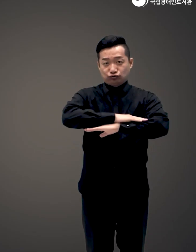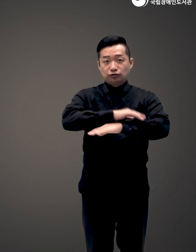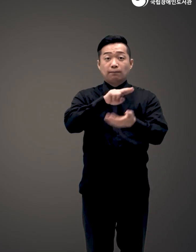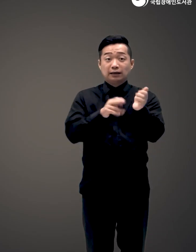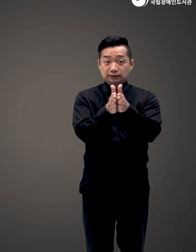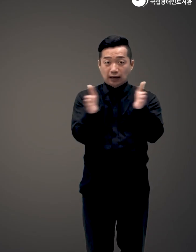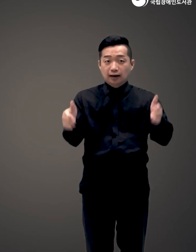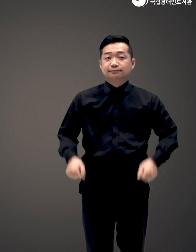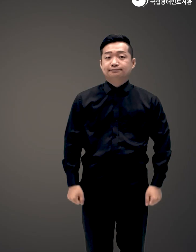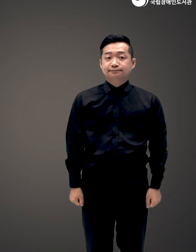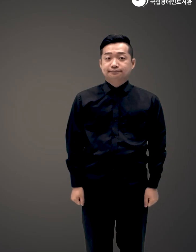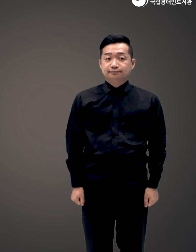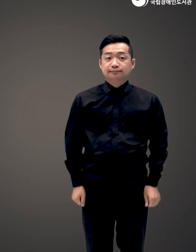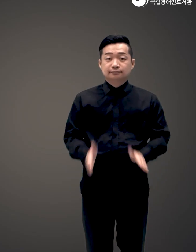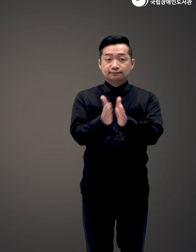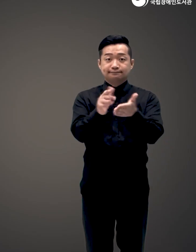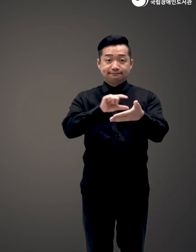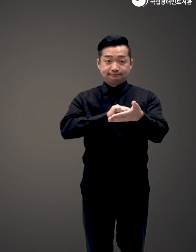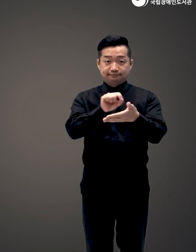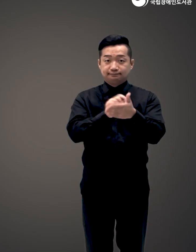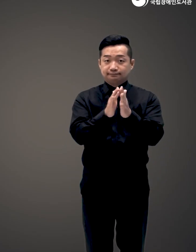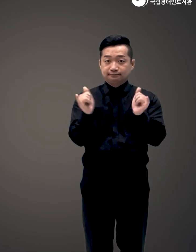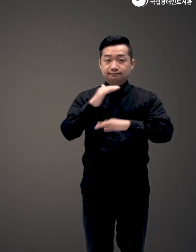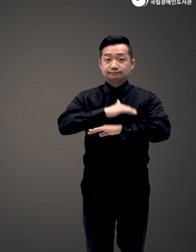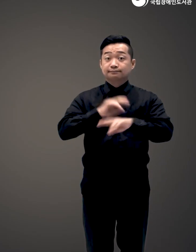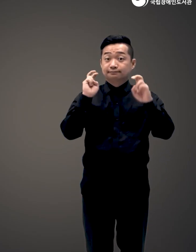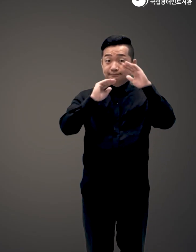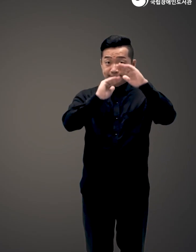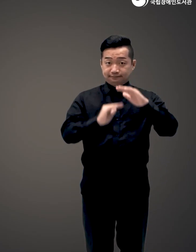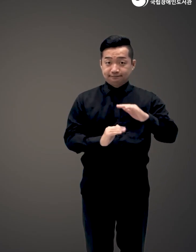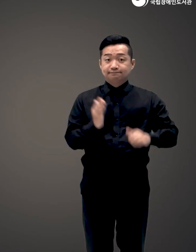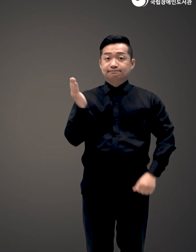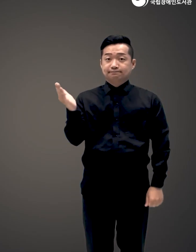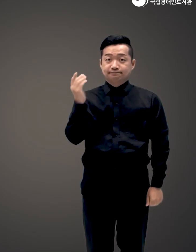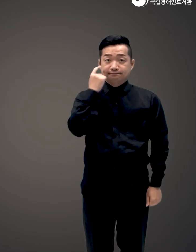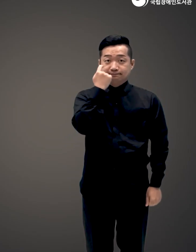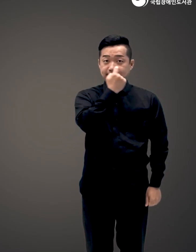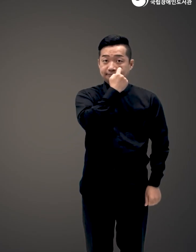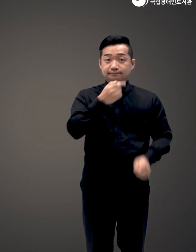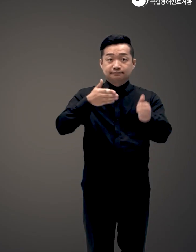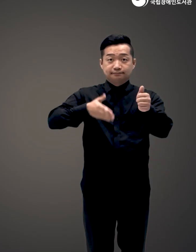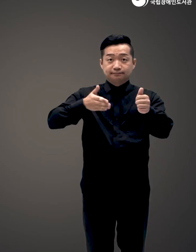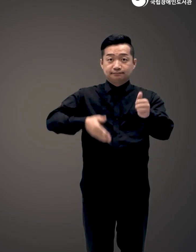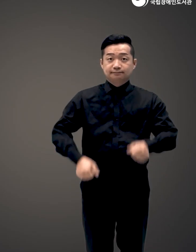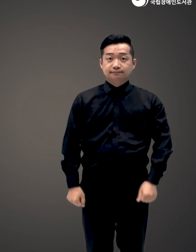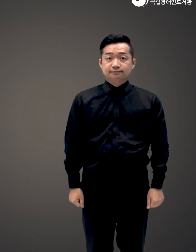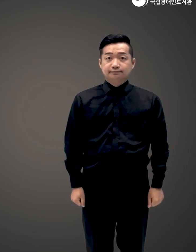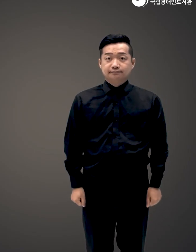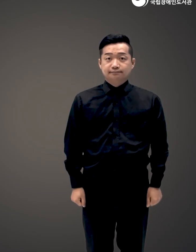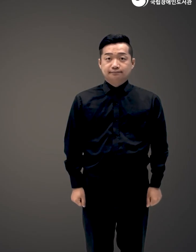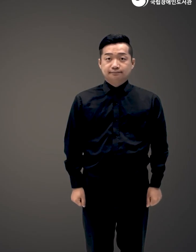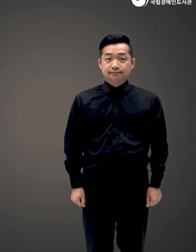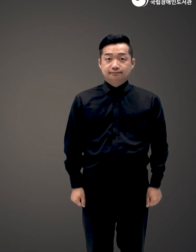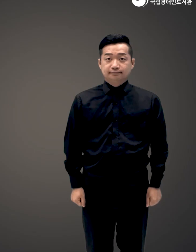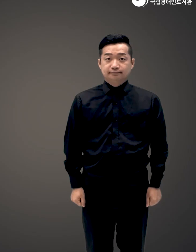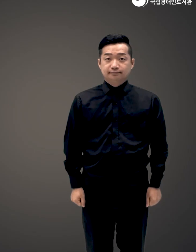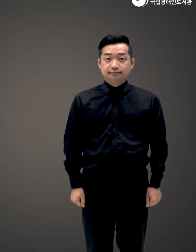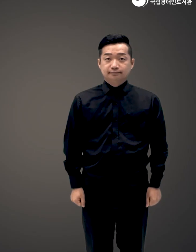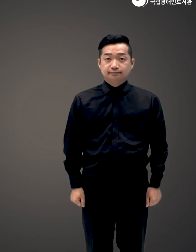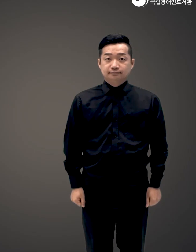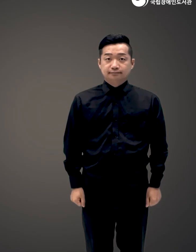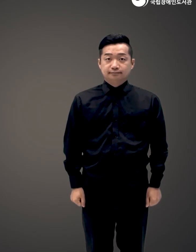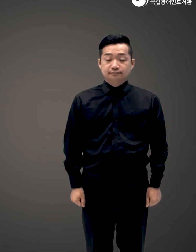개정판 동시 출간. 도서명 내 어머니 이야기. 저자 김은성.